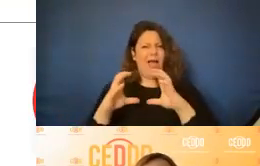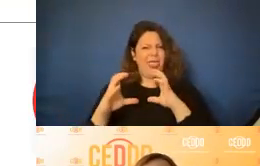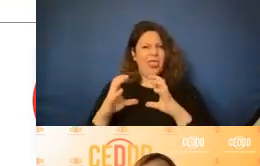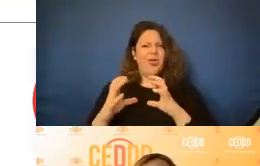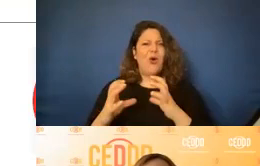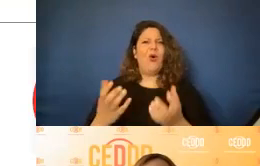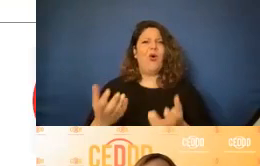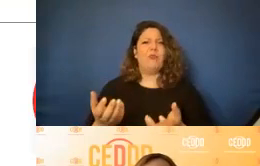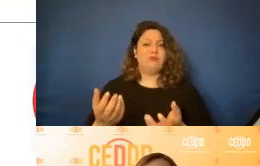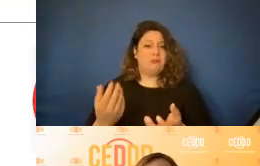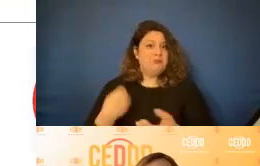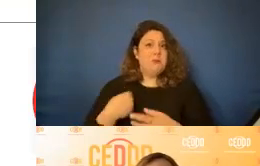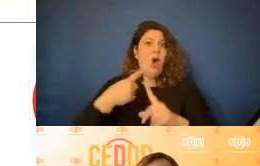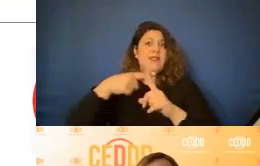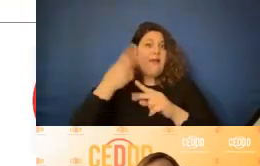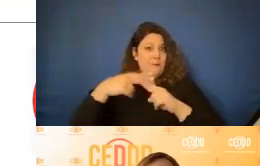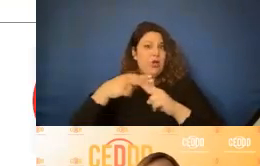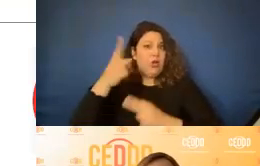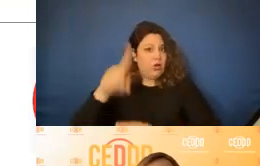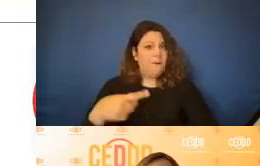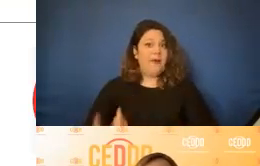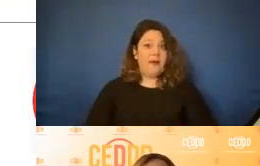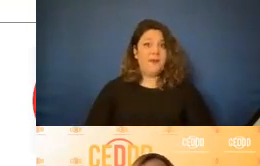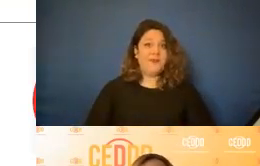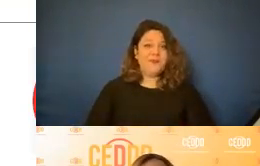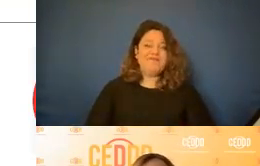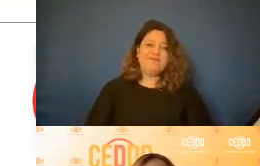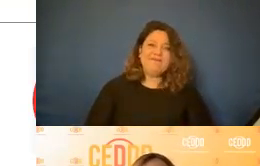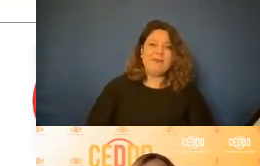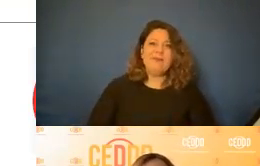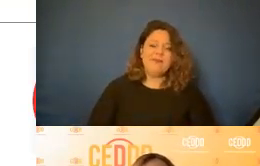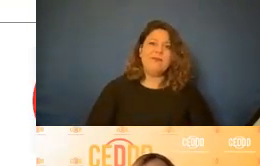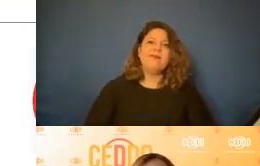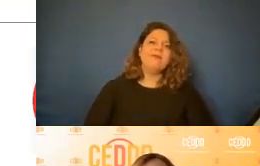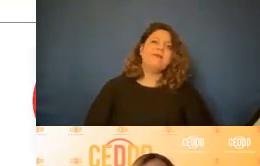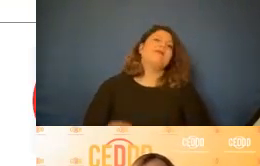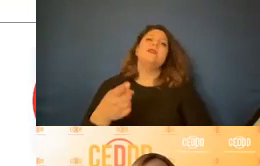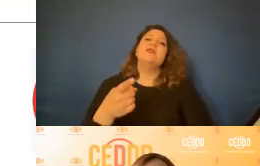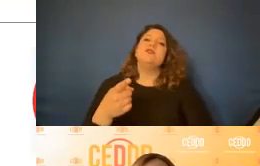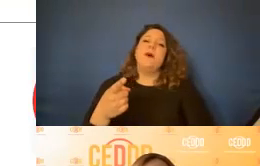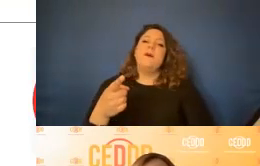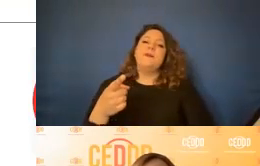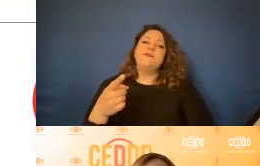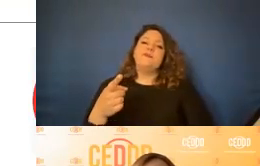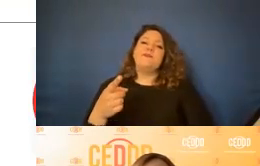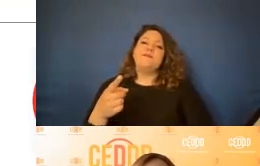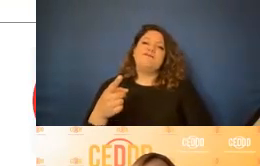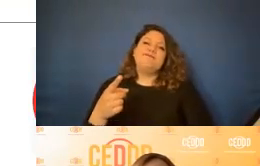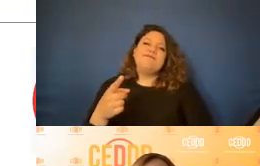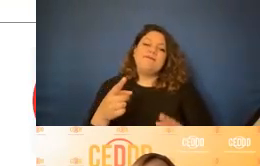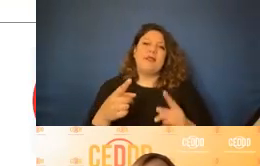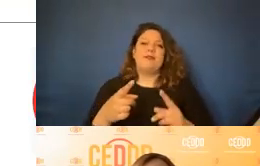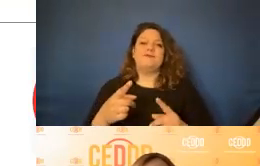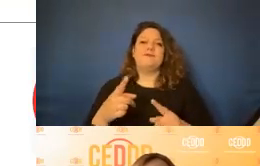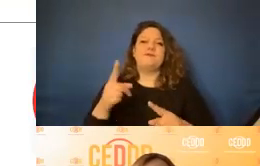Incluso a nivel político, por ejemplo, ¿no? Estos serían algunos de los factores de riesgo a nivel social, serían pues, un